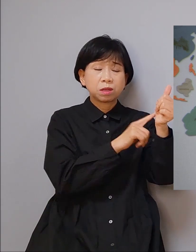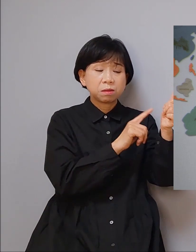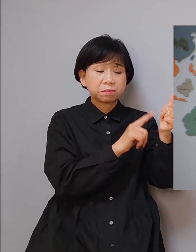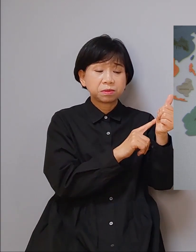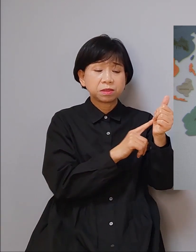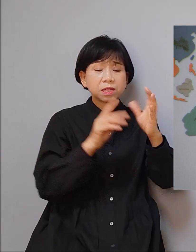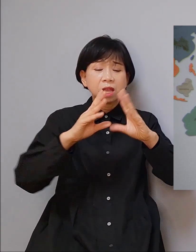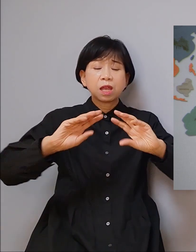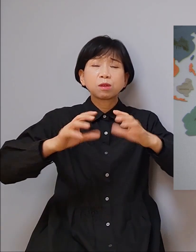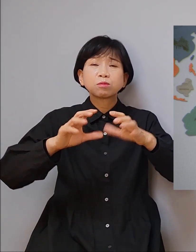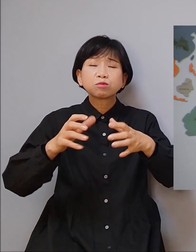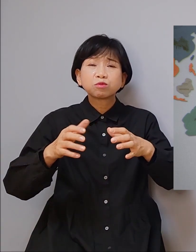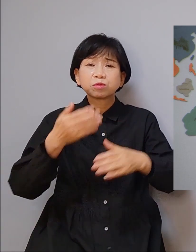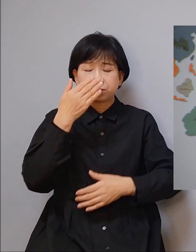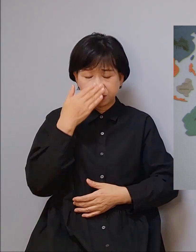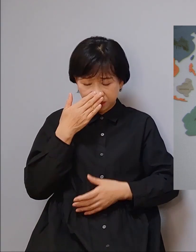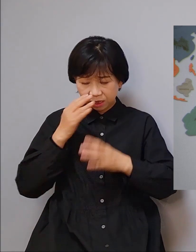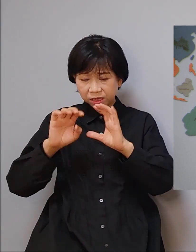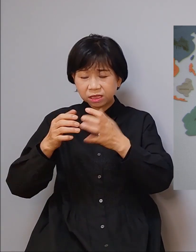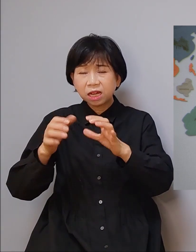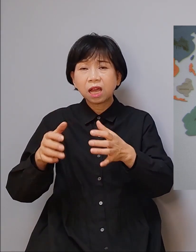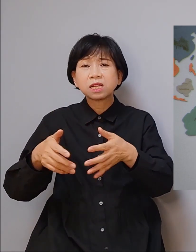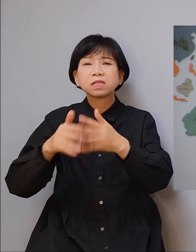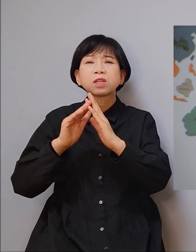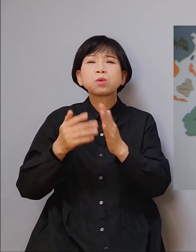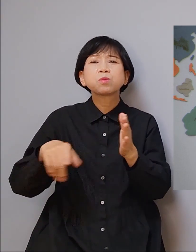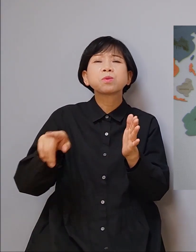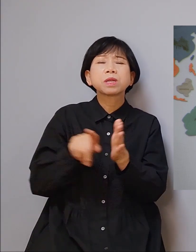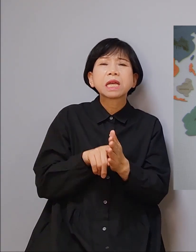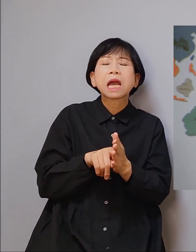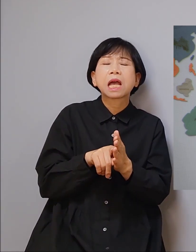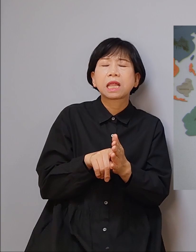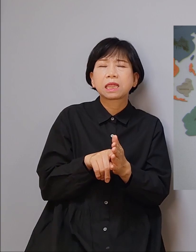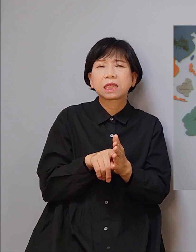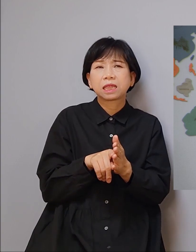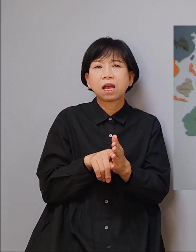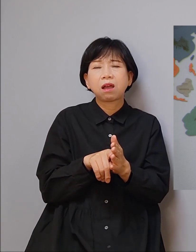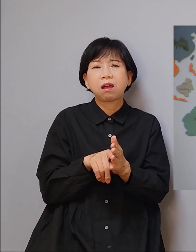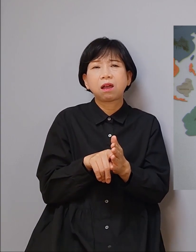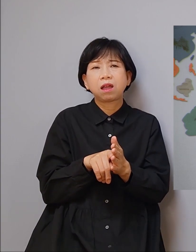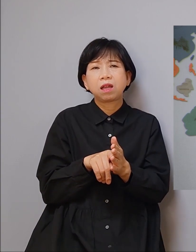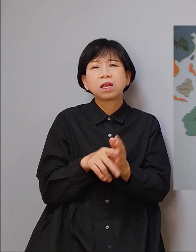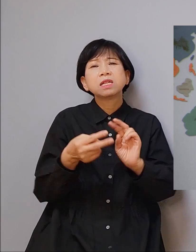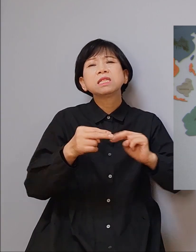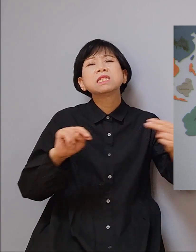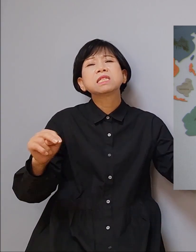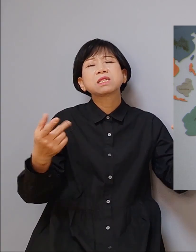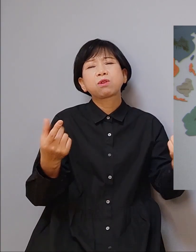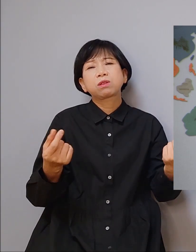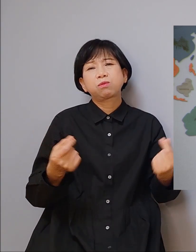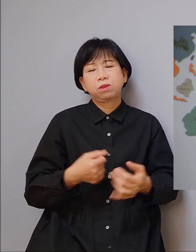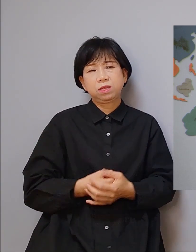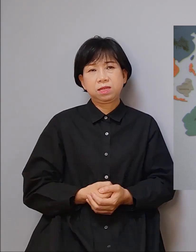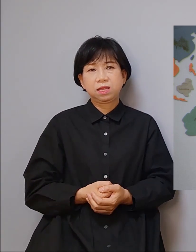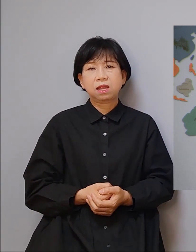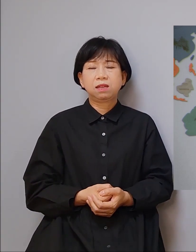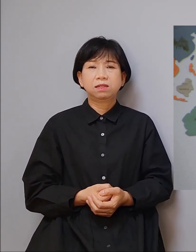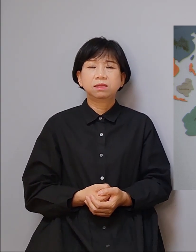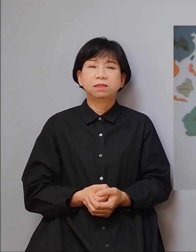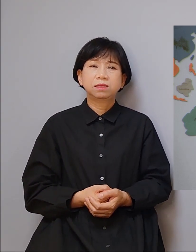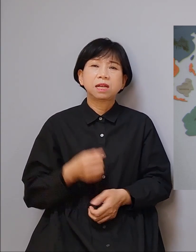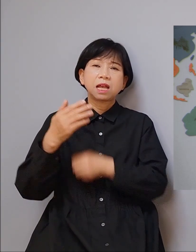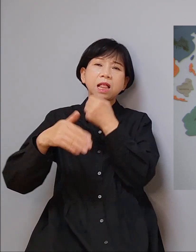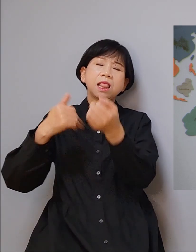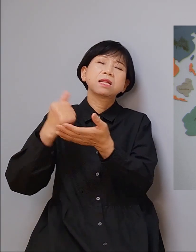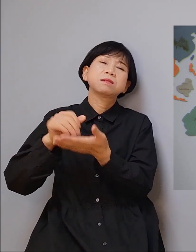위한 한 가닥의 실일 뿐인 거지요. 하나님이 더 큰 계획에 사용된 한 가닥의 실이라는